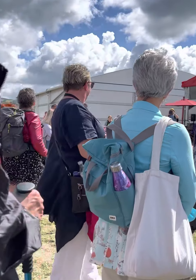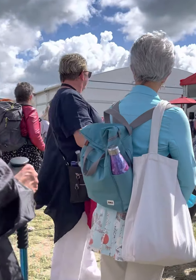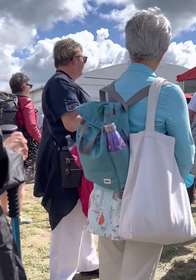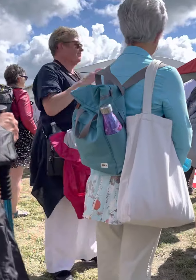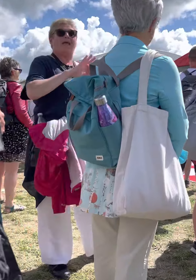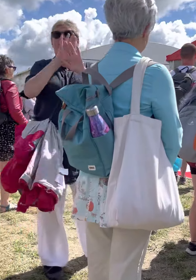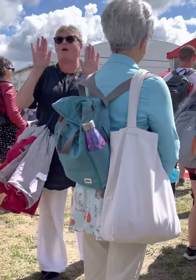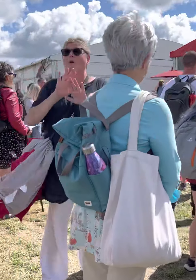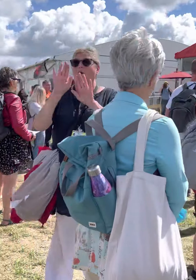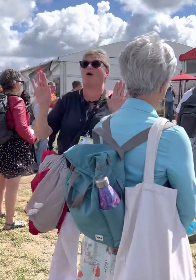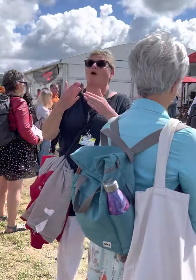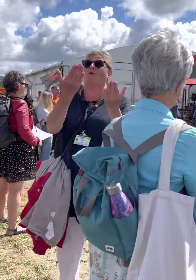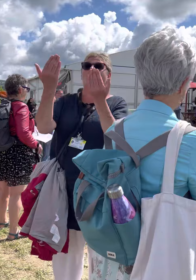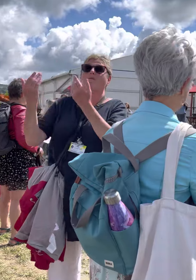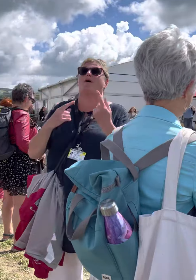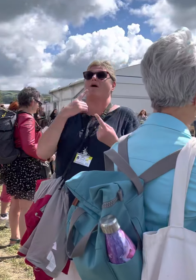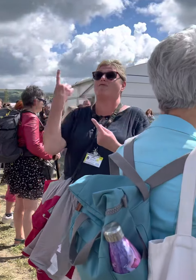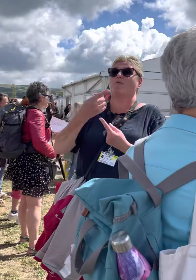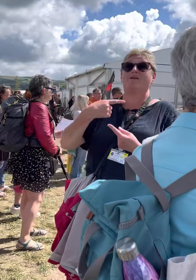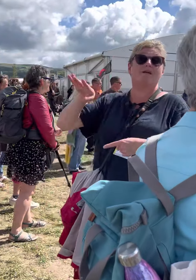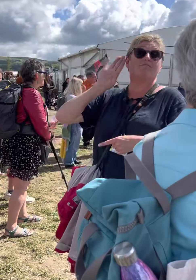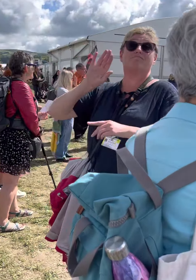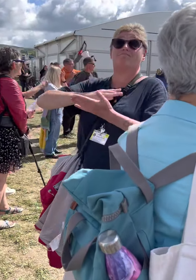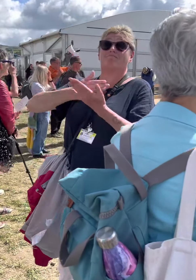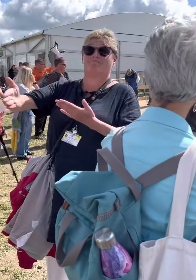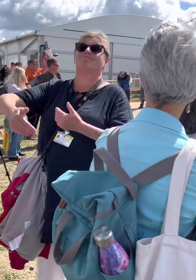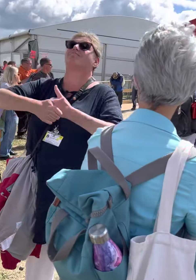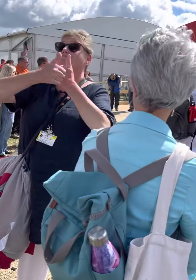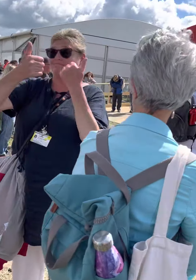Helo, croeso pawb, chi'n clywed yn iawn?